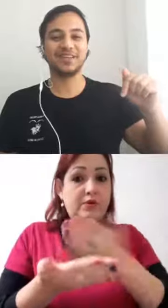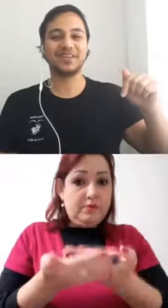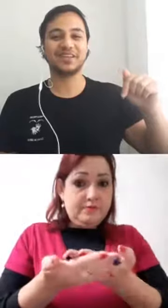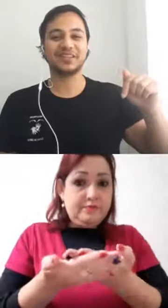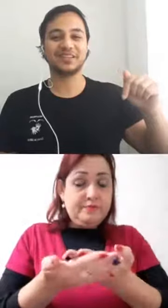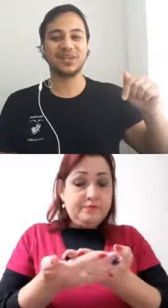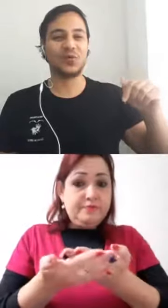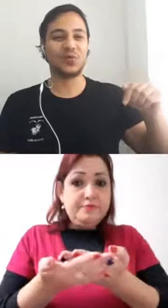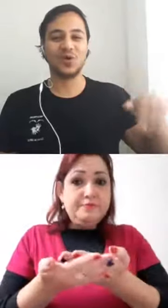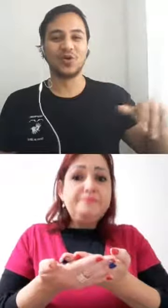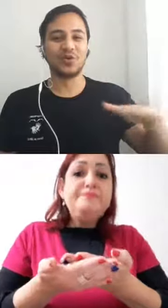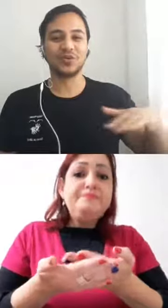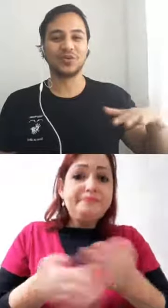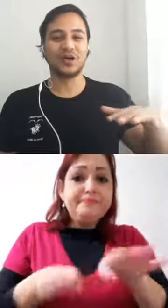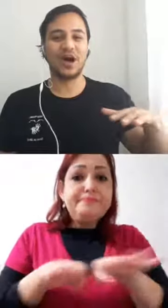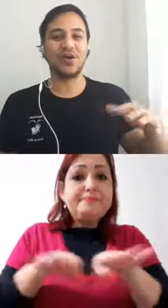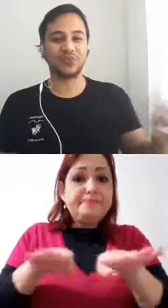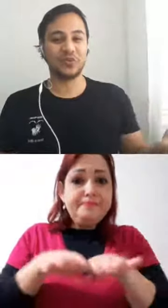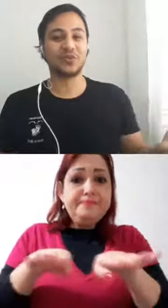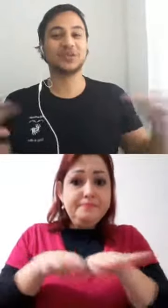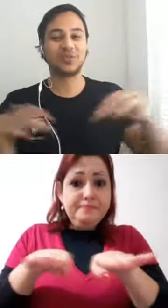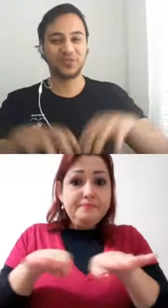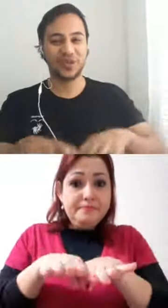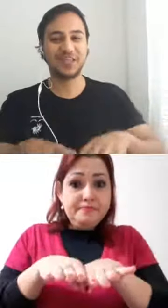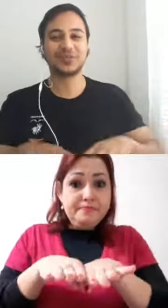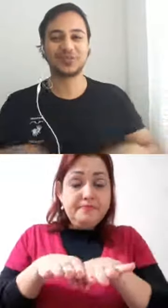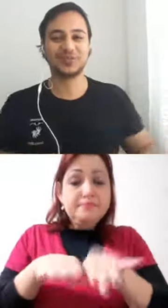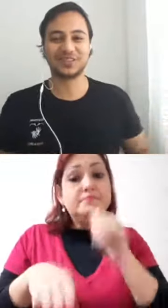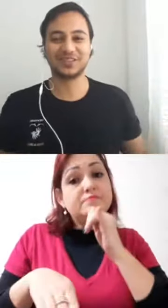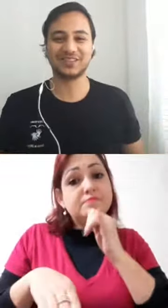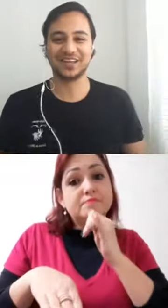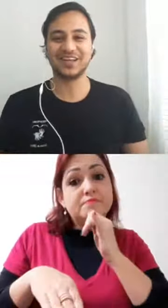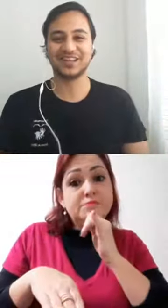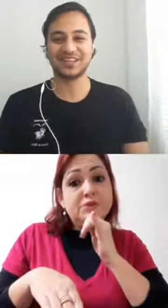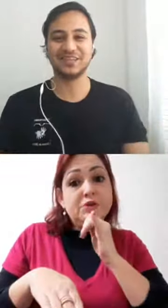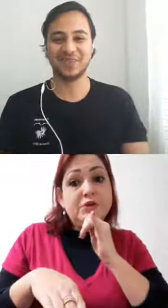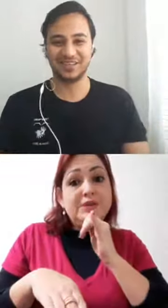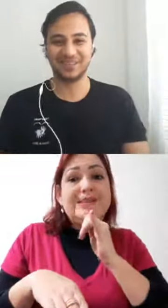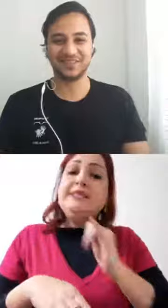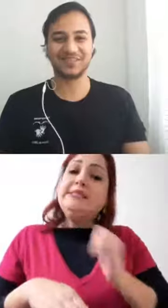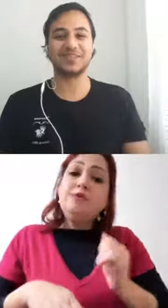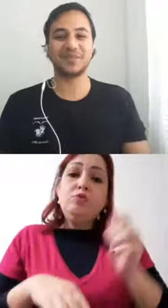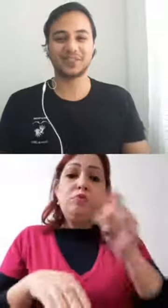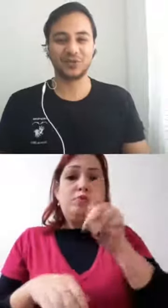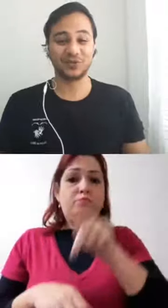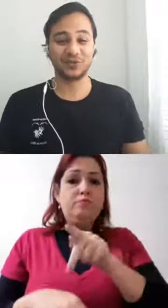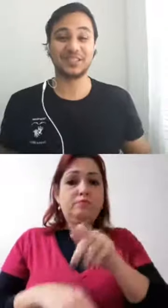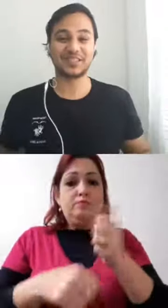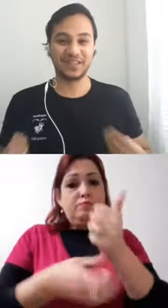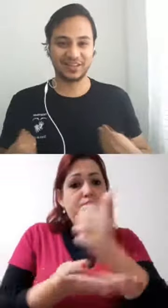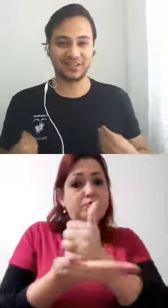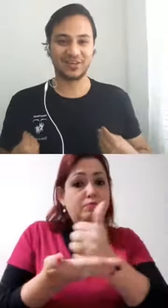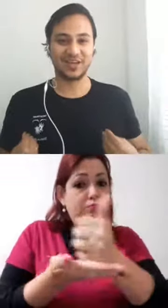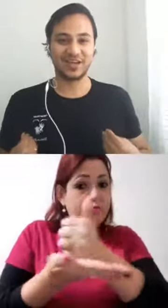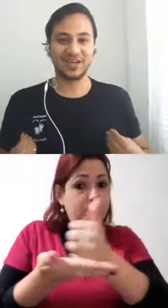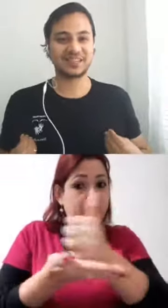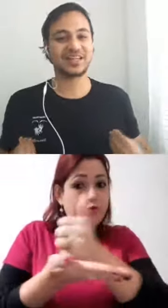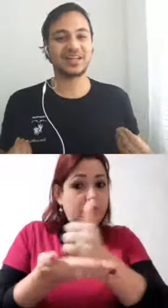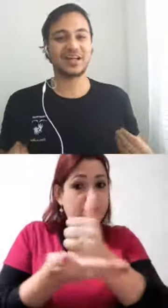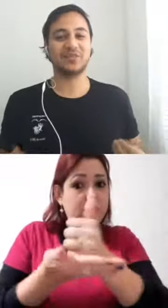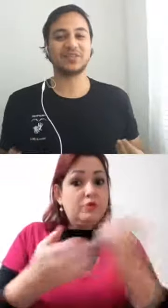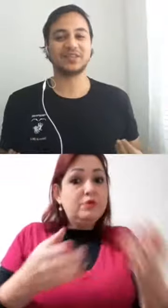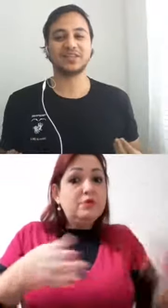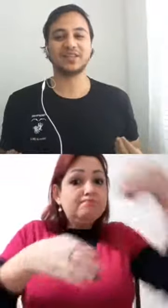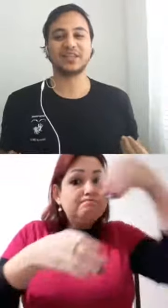também são profissionais inclusos nesse ambiente. Também são inclusos. A gente sente isso. A gente sente